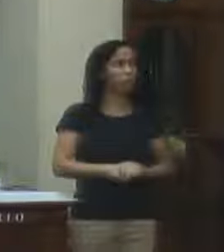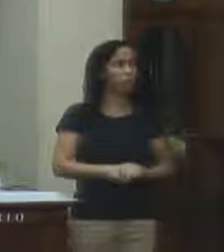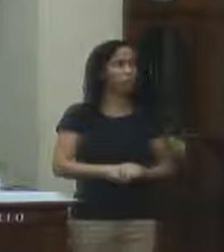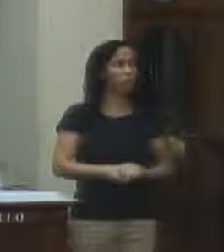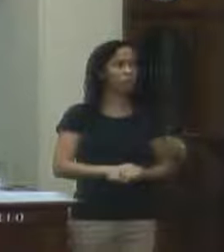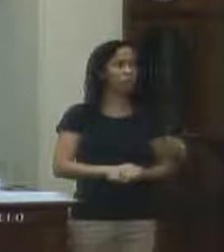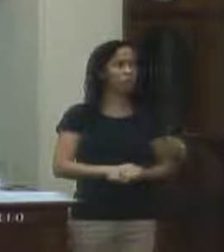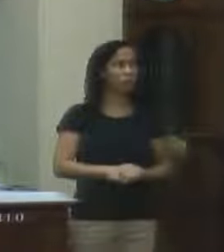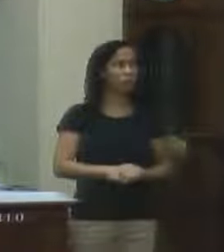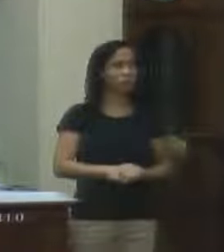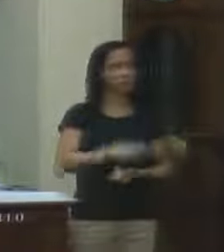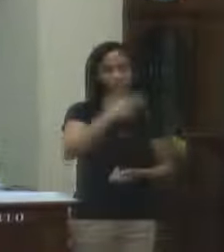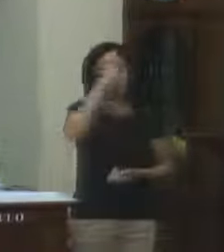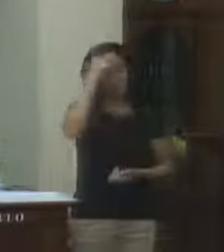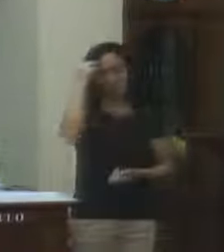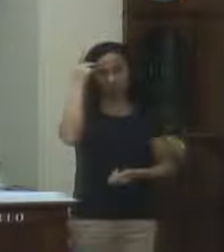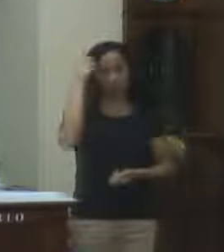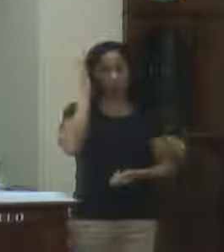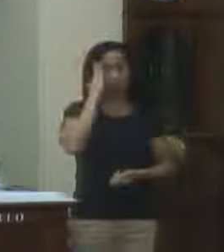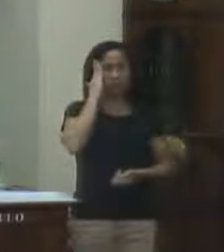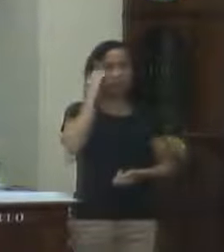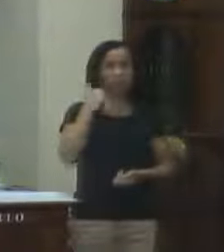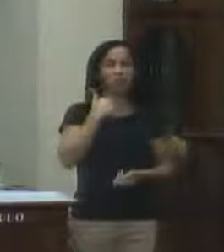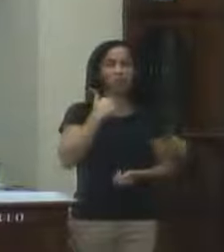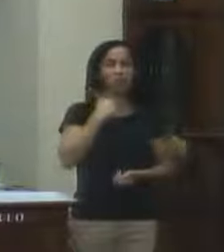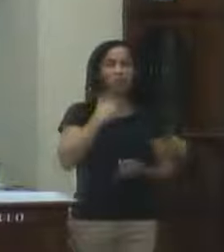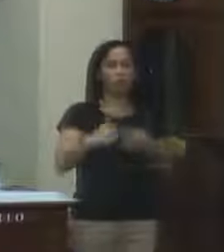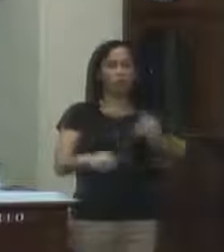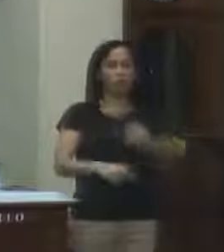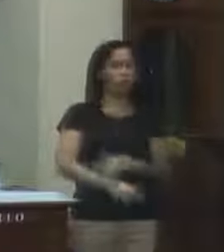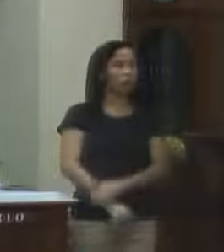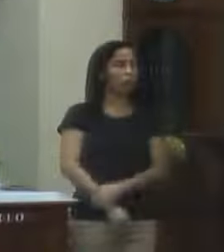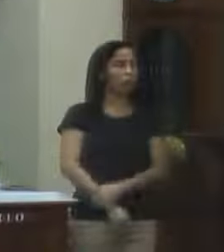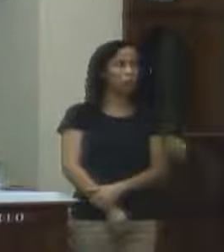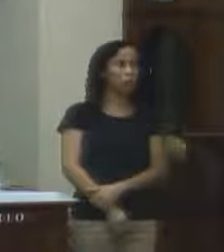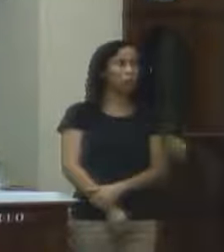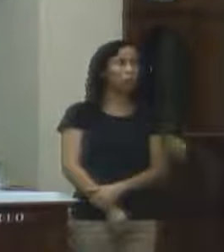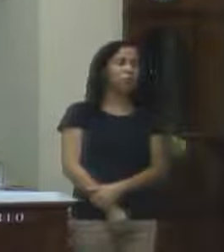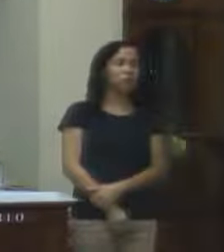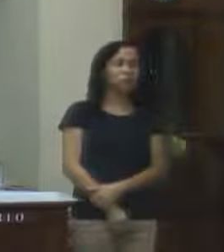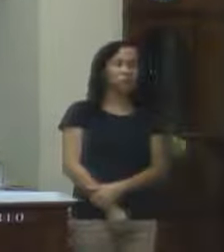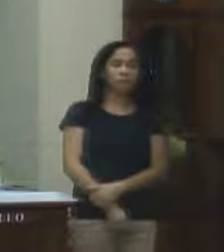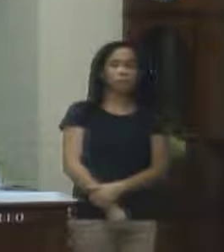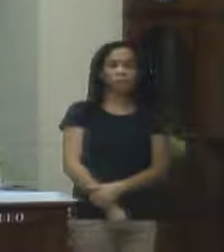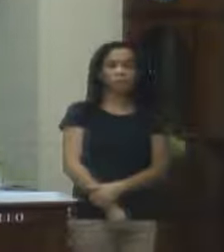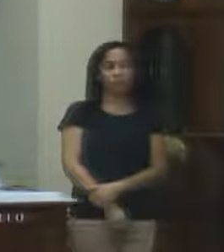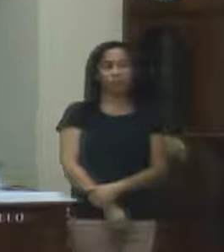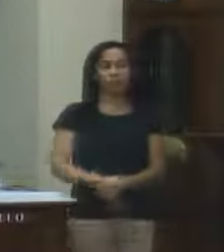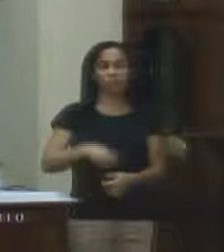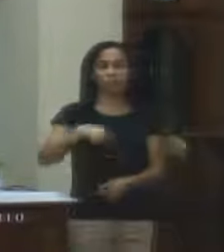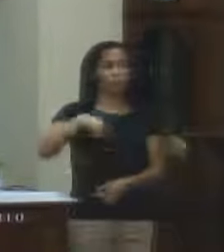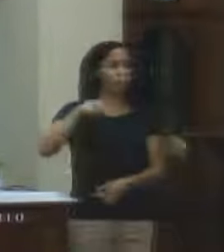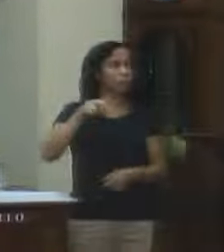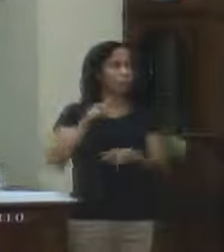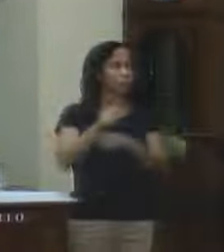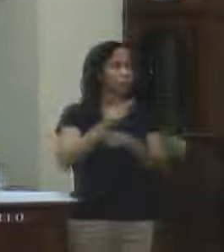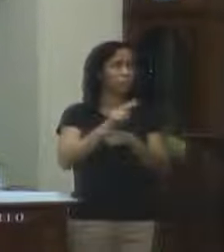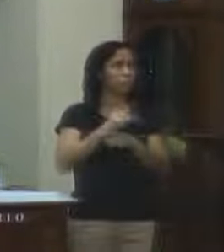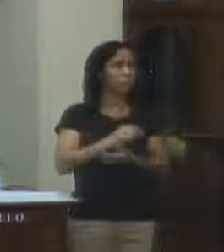Então, as pessoas eram sabedoras que não poderia vender garrafa. E ela indo para lá, a